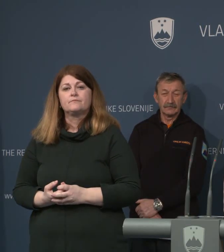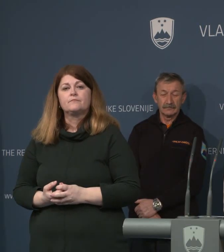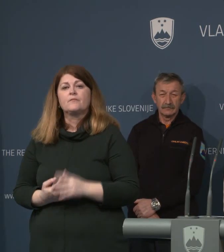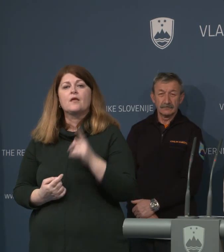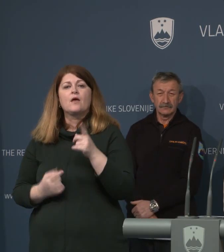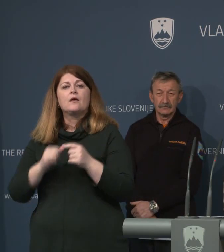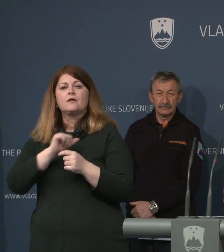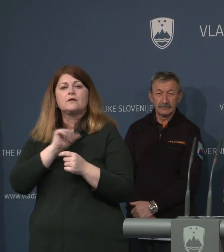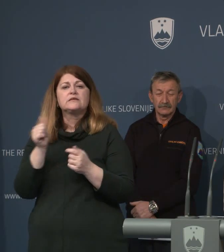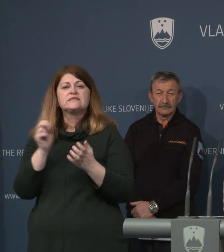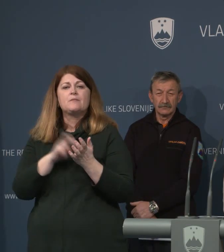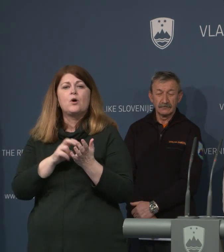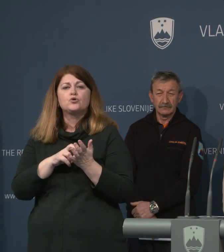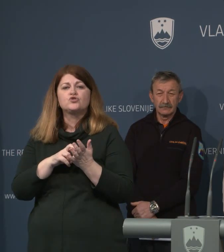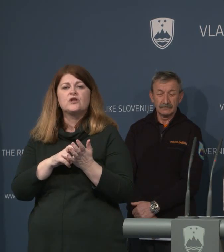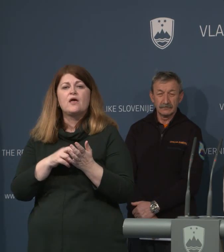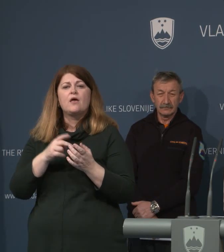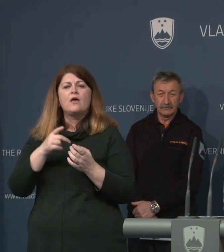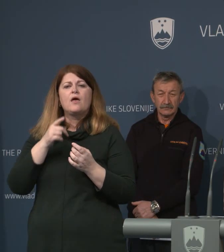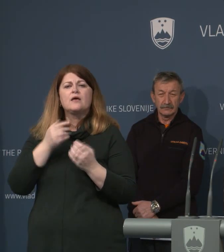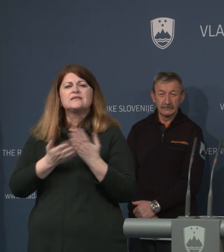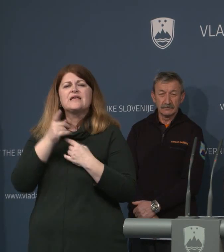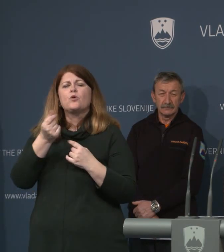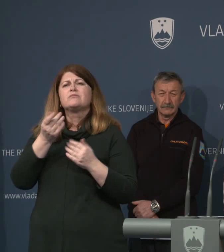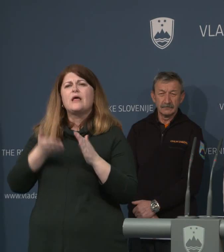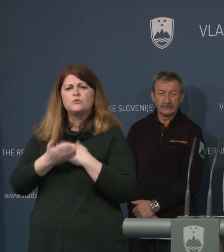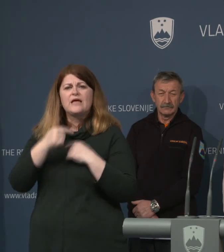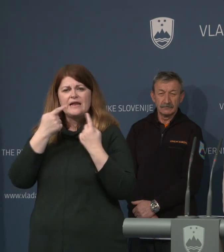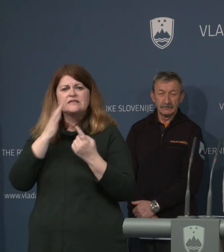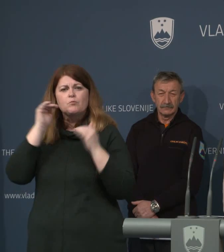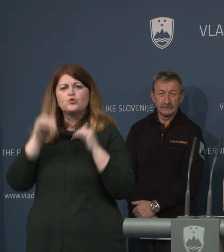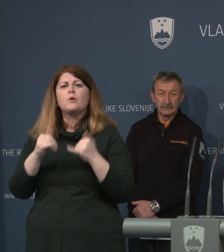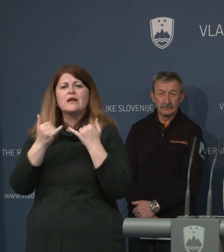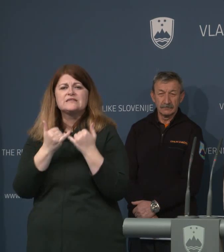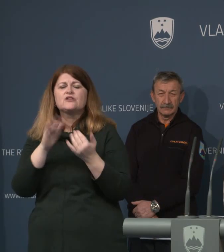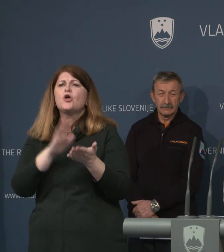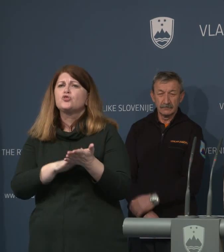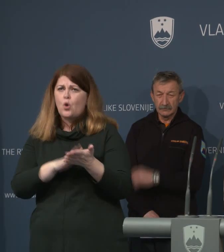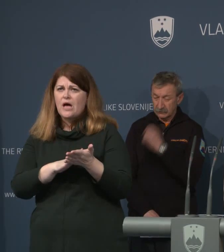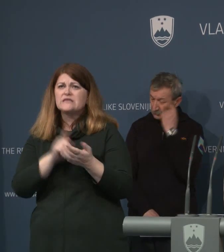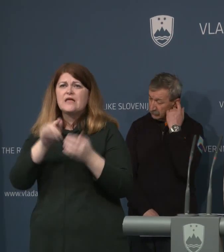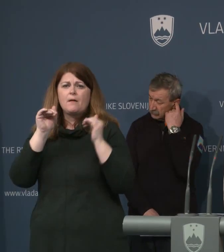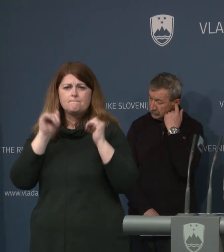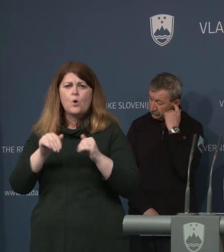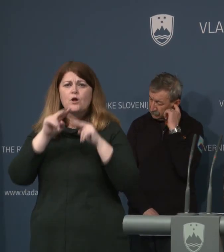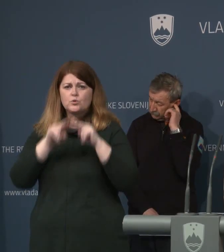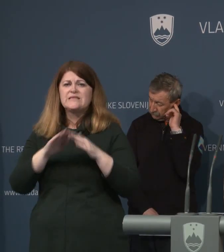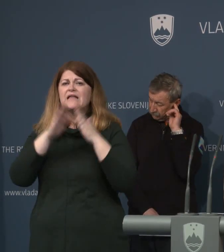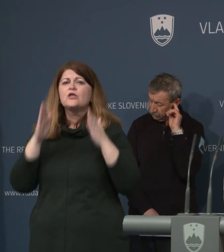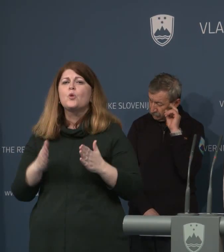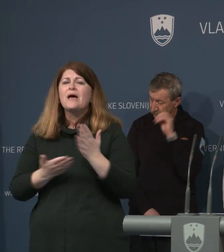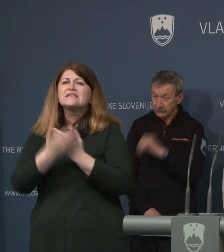Jaz bi samo še enkrat to vrnila se na to nadomestilo. Rekli ste, da bodo morali starši dokazati, da morajo ostati doma